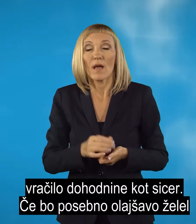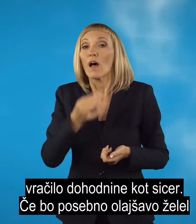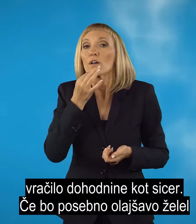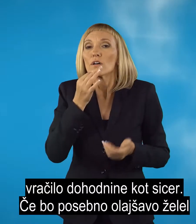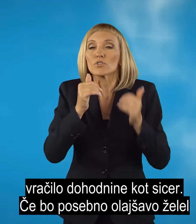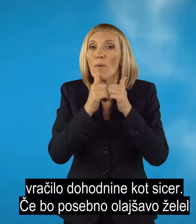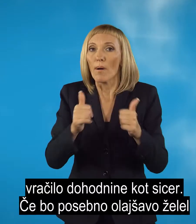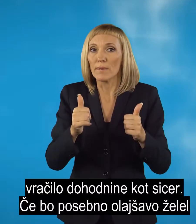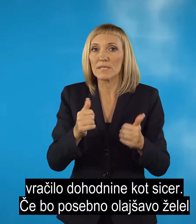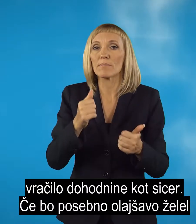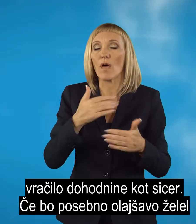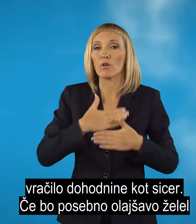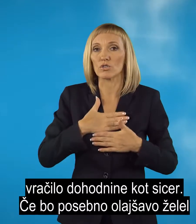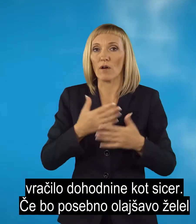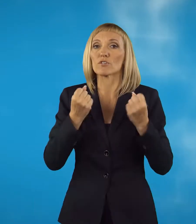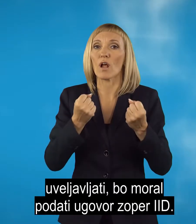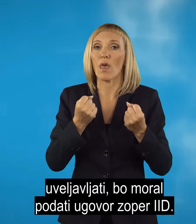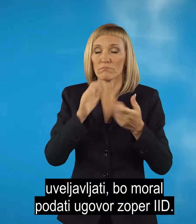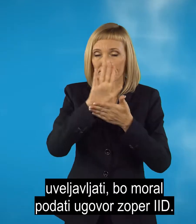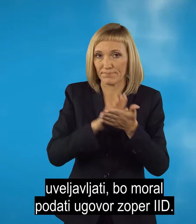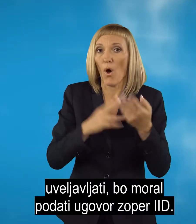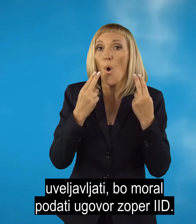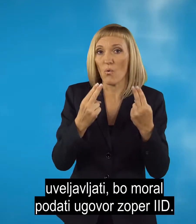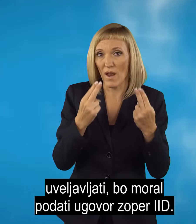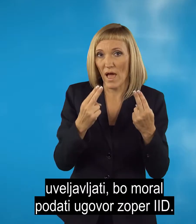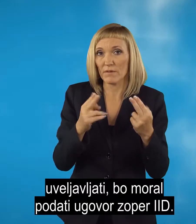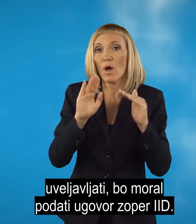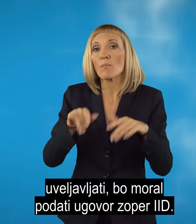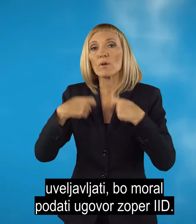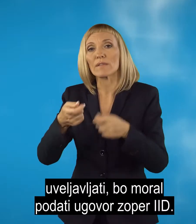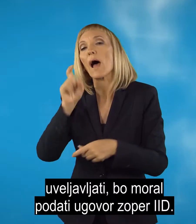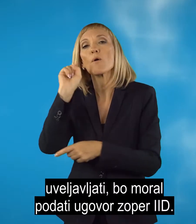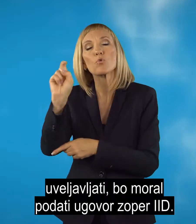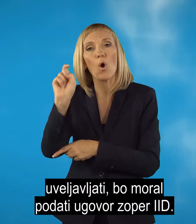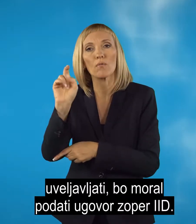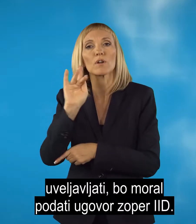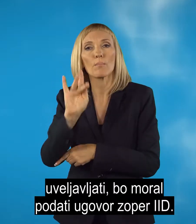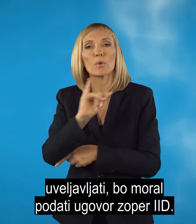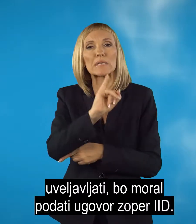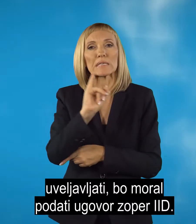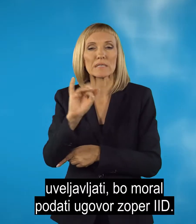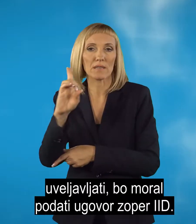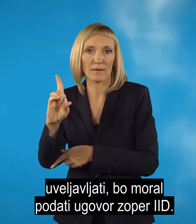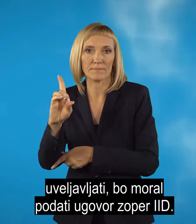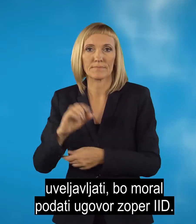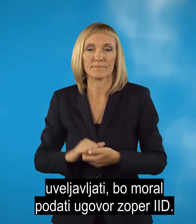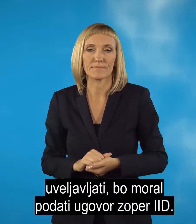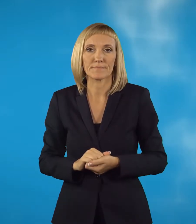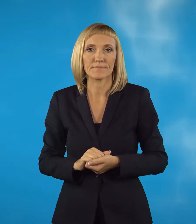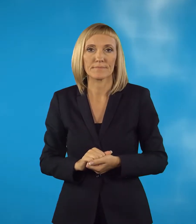bo posebno olajšavo želel uveljavljati, bo moral podati ugovor zoper IID.